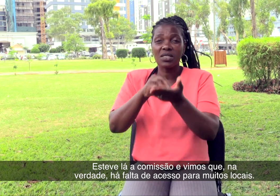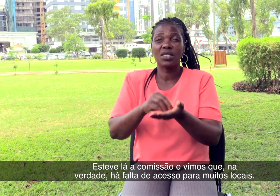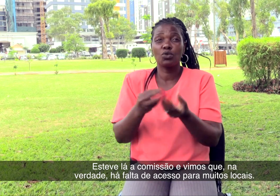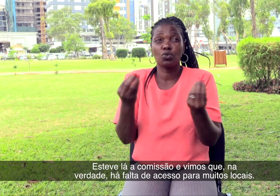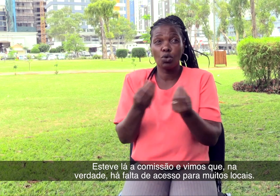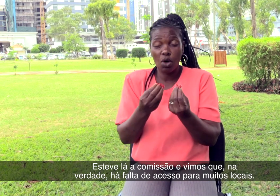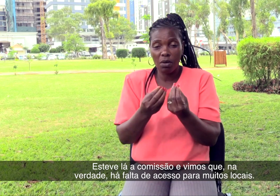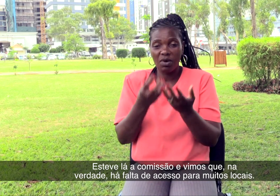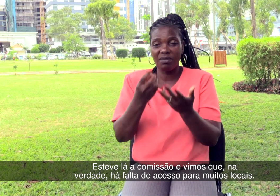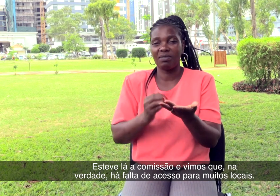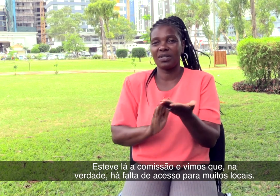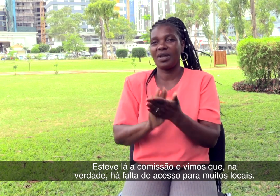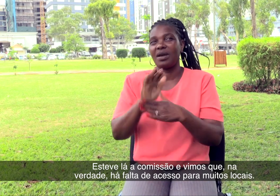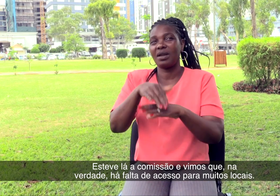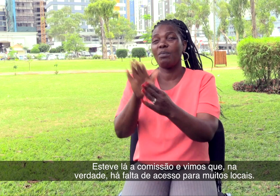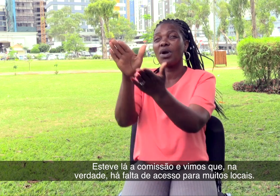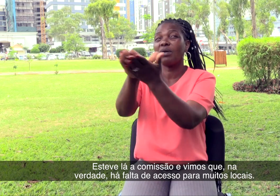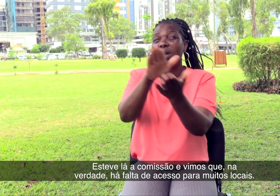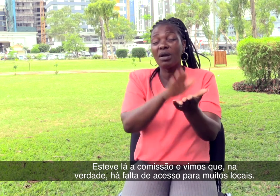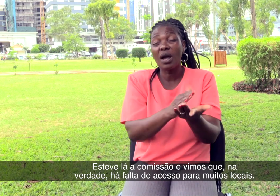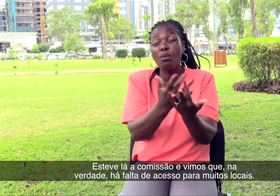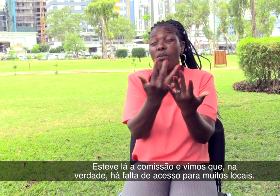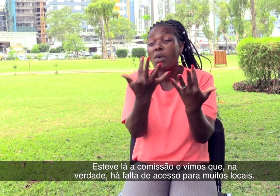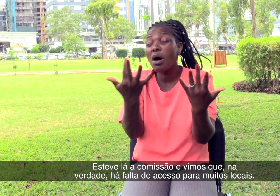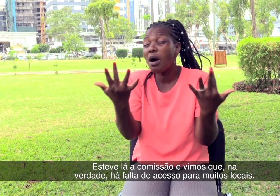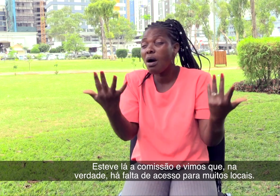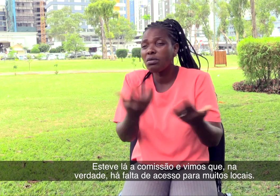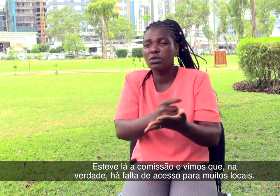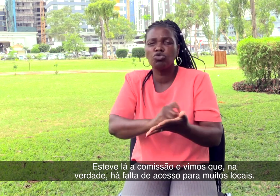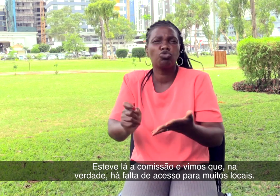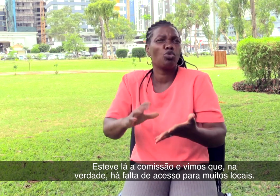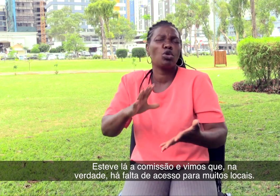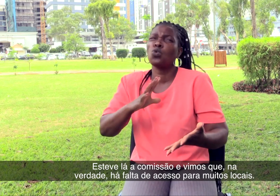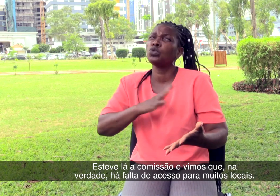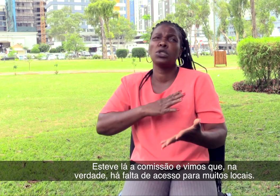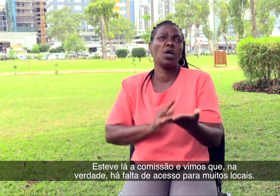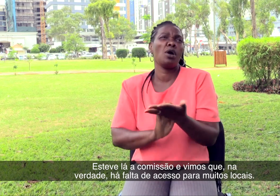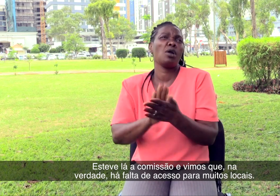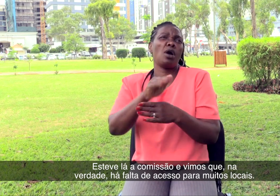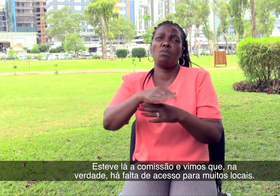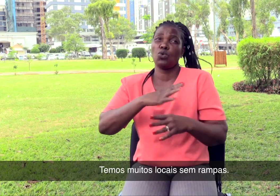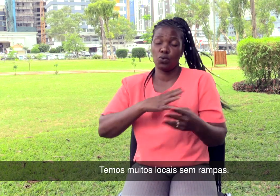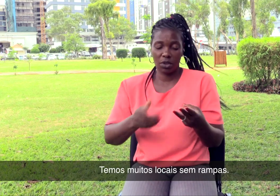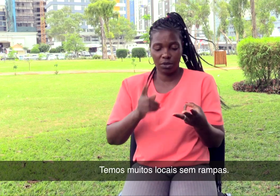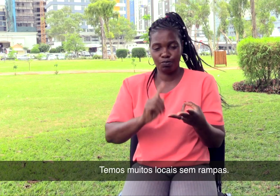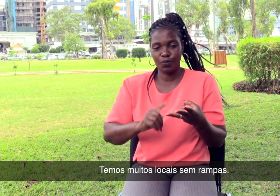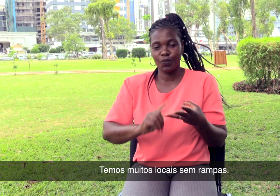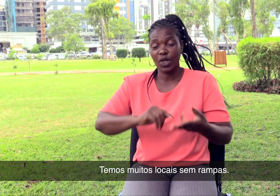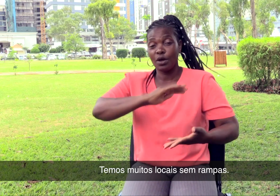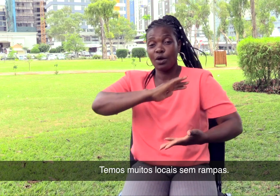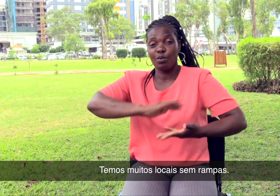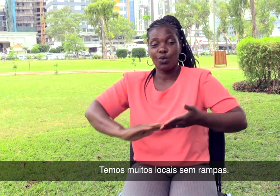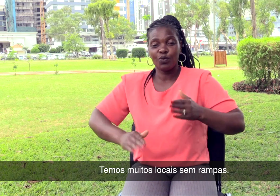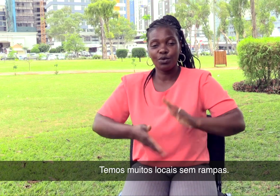há falta de acesso, isto é, acessibilidade, para muitos locais. Temos muitos